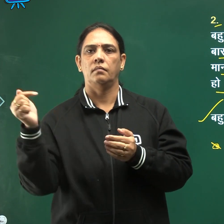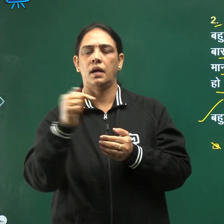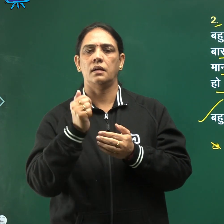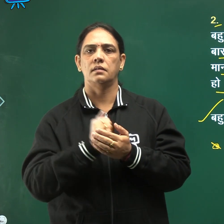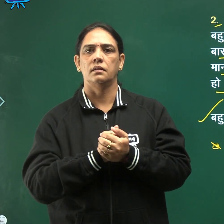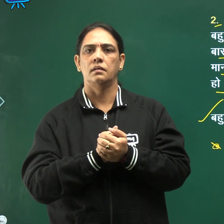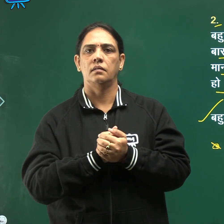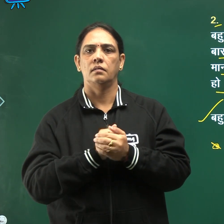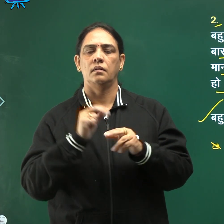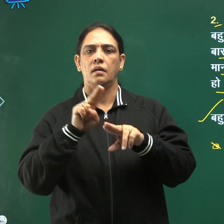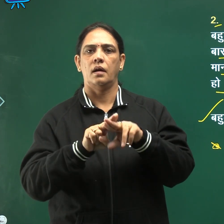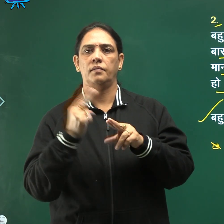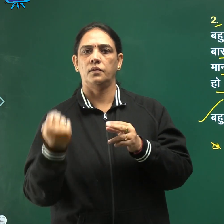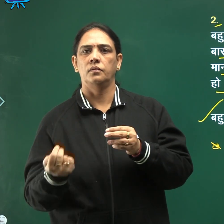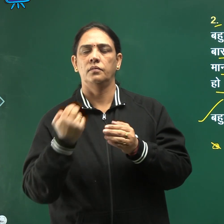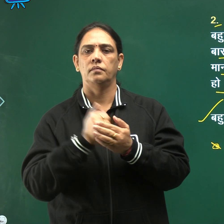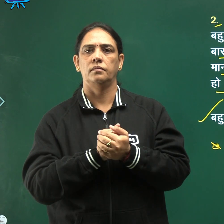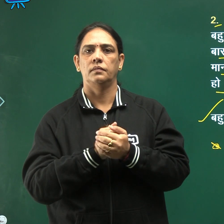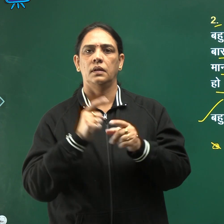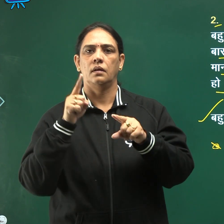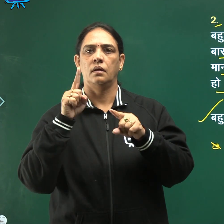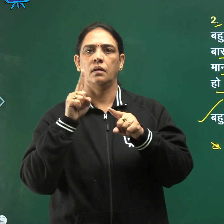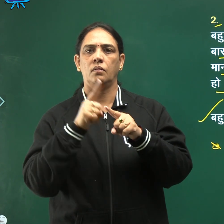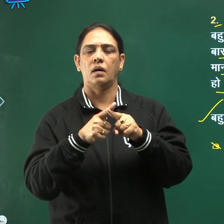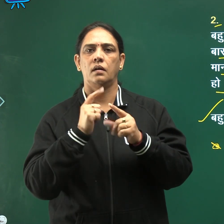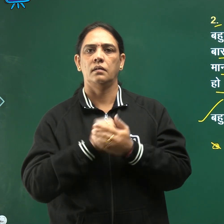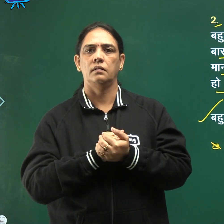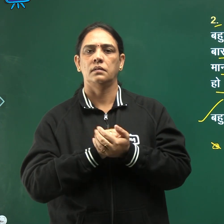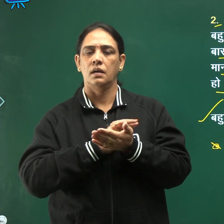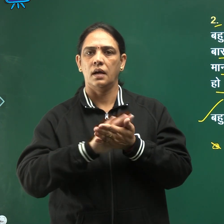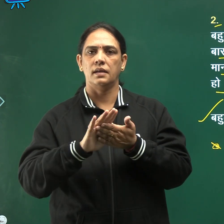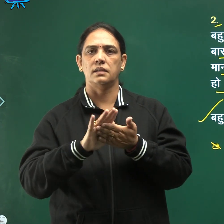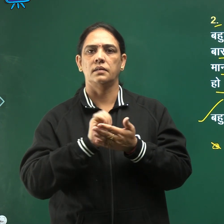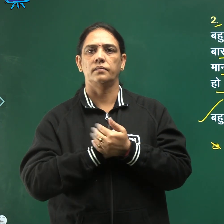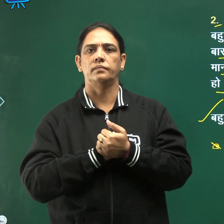माइनस F2 गुणा H।